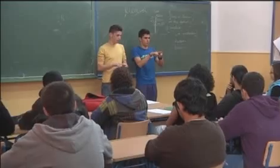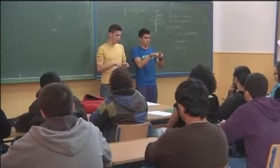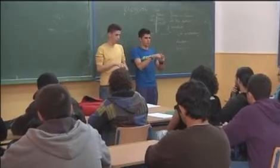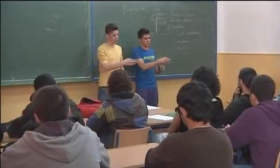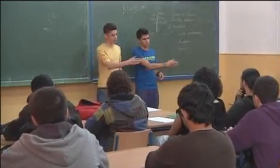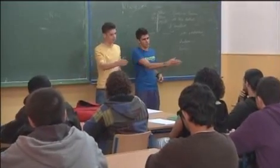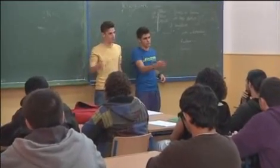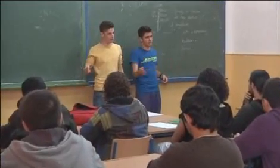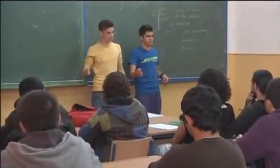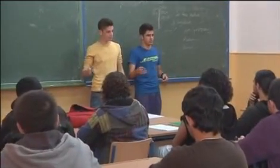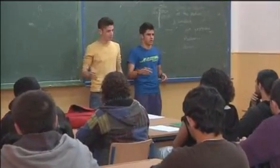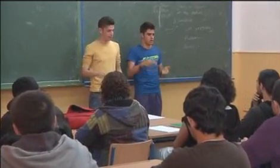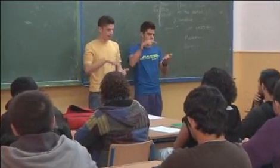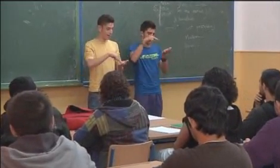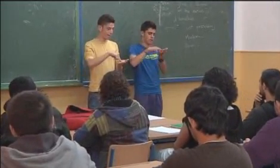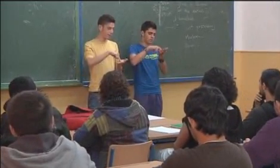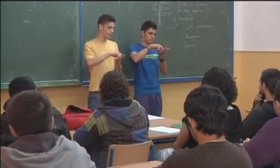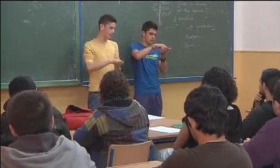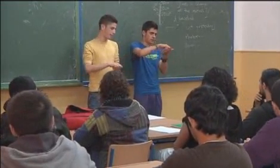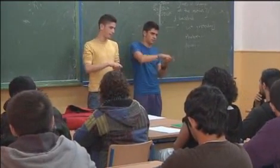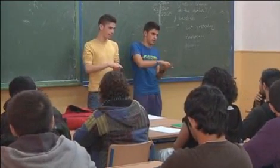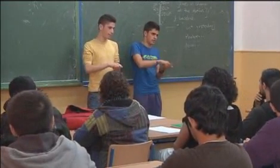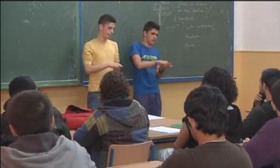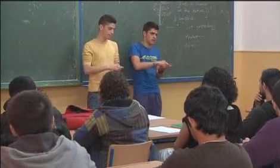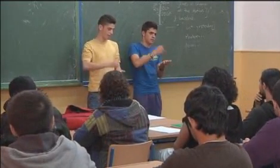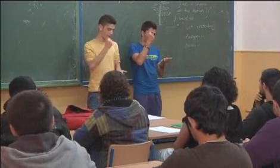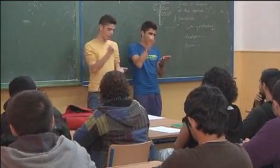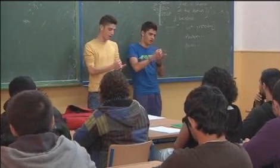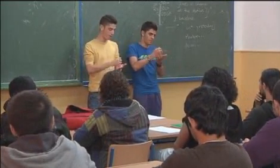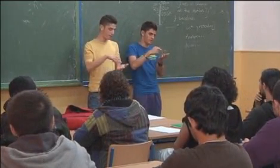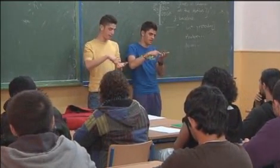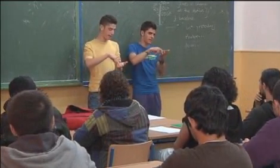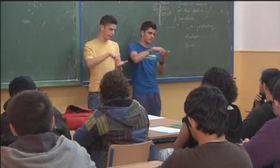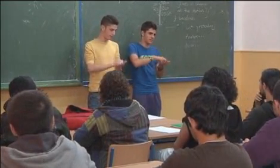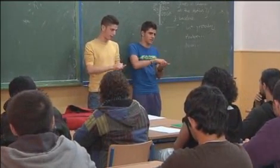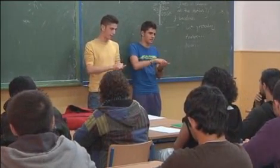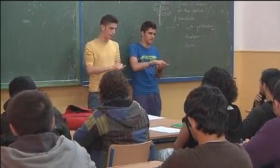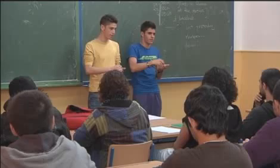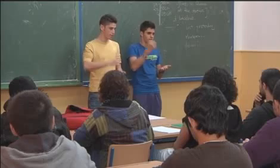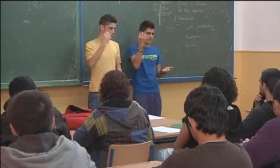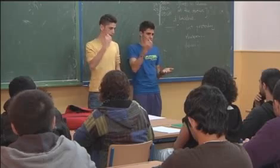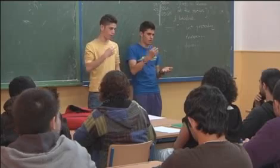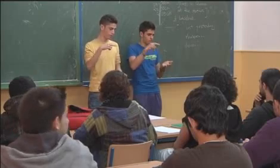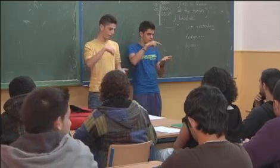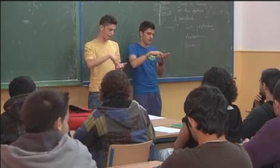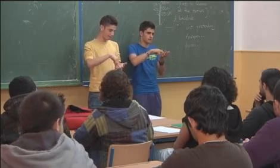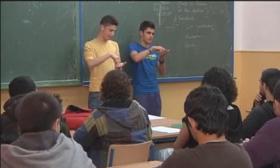como los demás agáchate y vuélvete a agachar que los